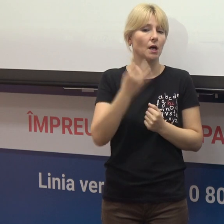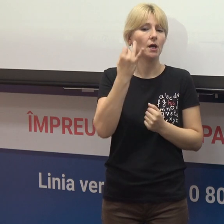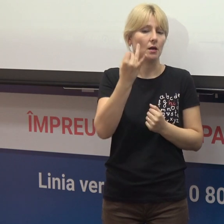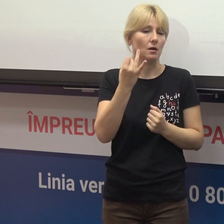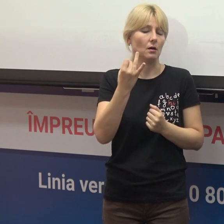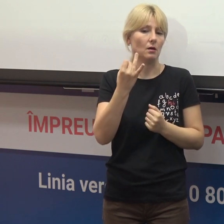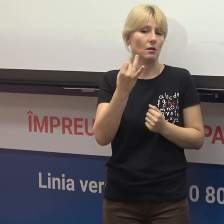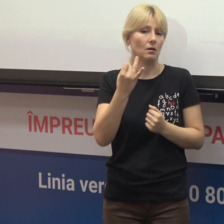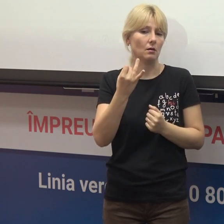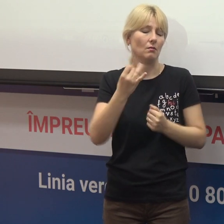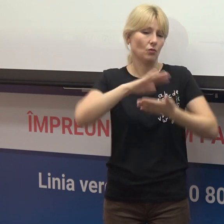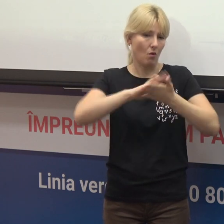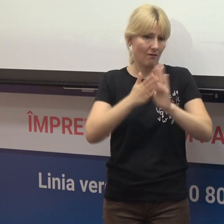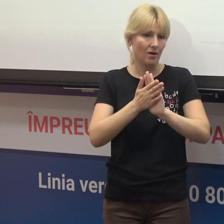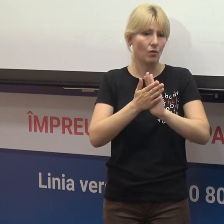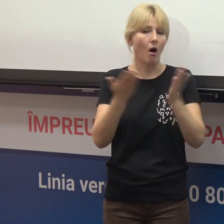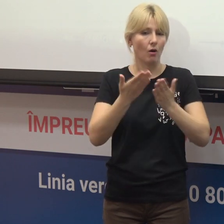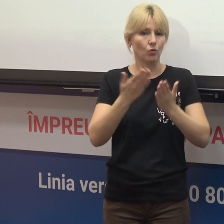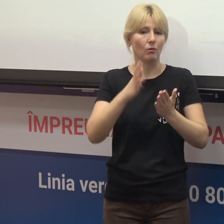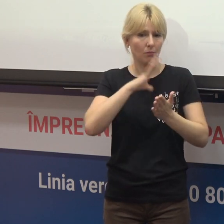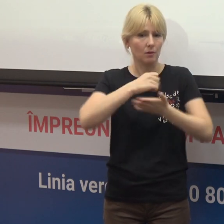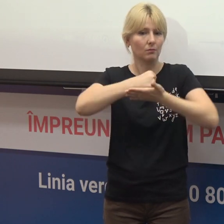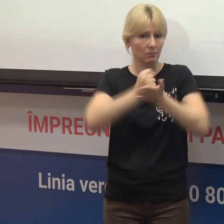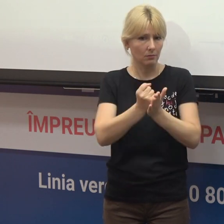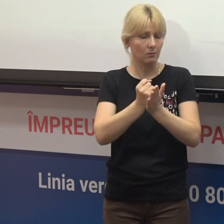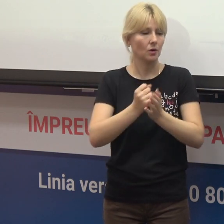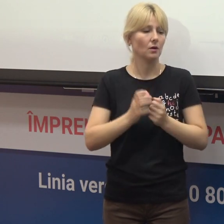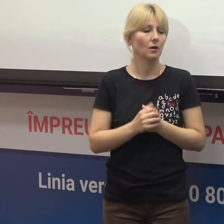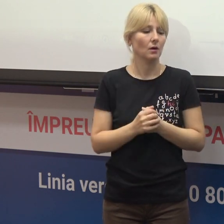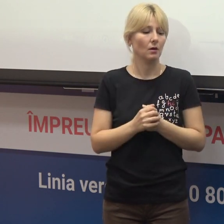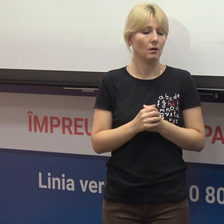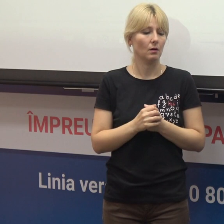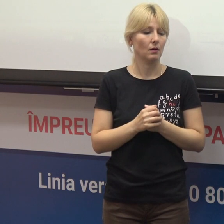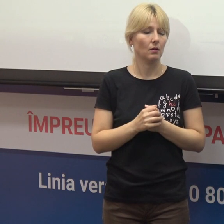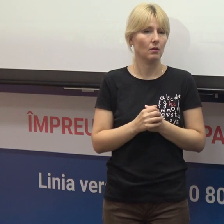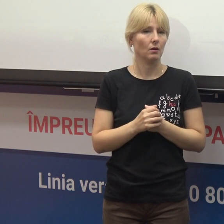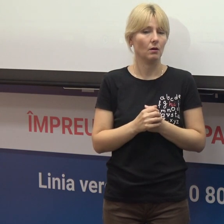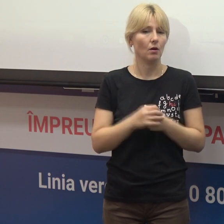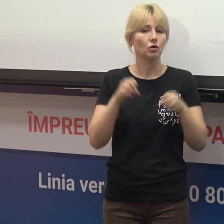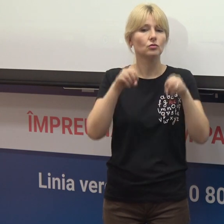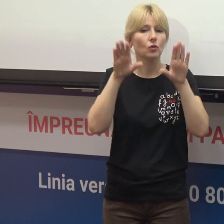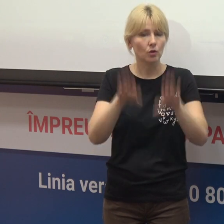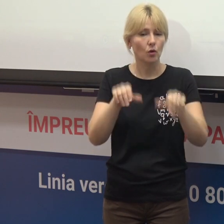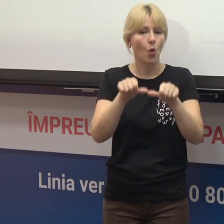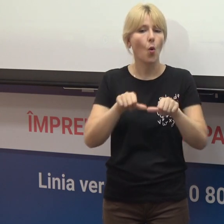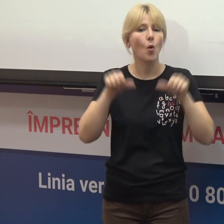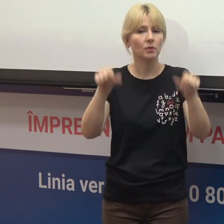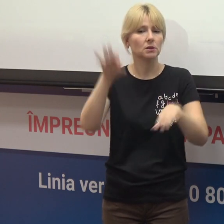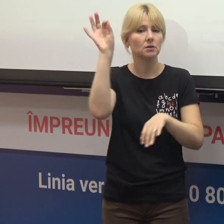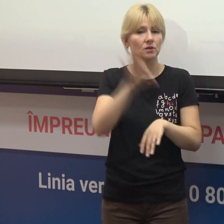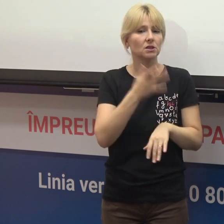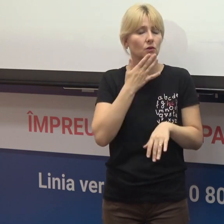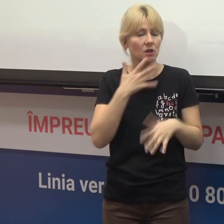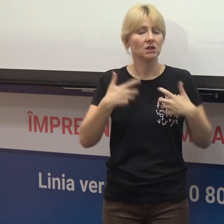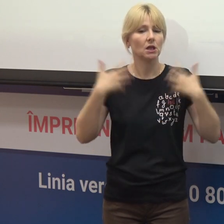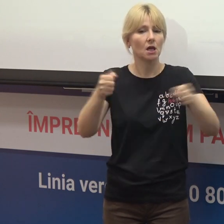unui model prestabilit, care la fel a fost aprobat prin hotărârea Comisiei Naționale Extraordinare de Sănătate